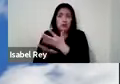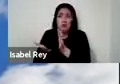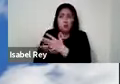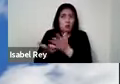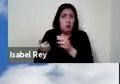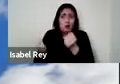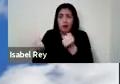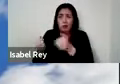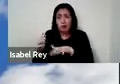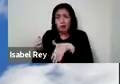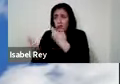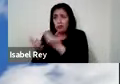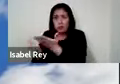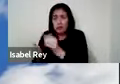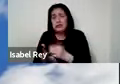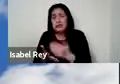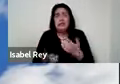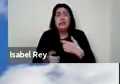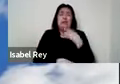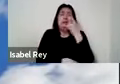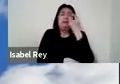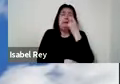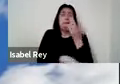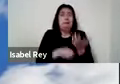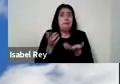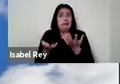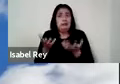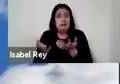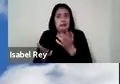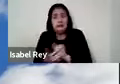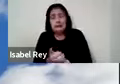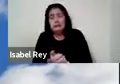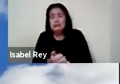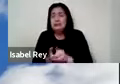y básicamente puede ser a pensar o básicamente